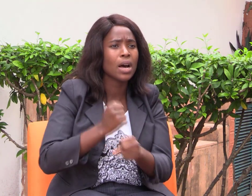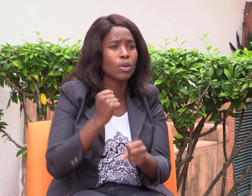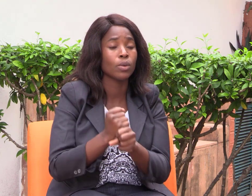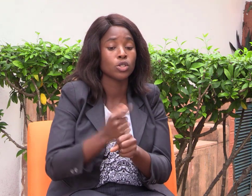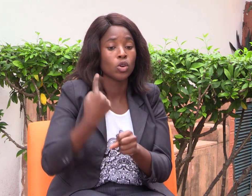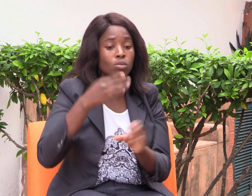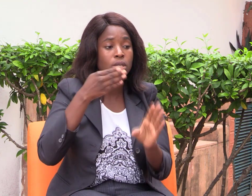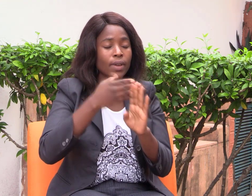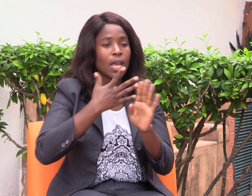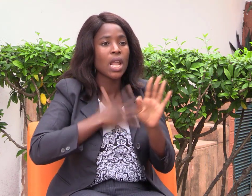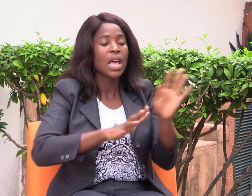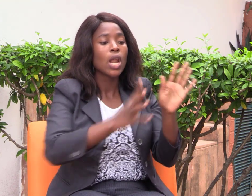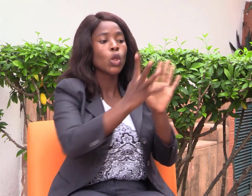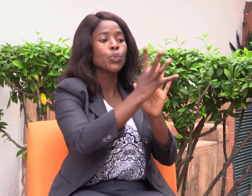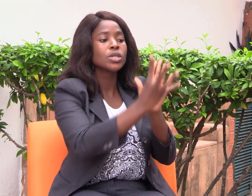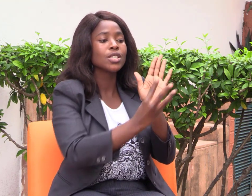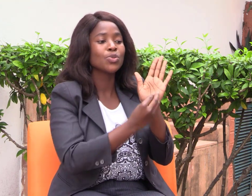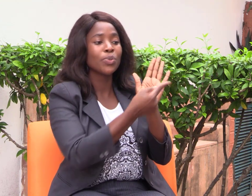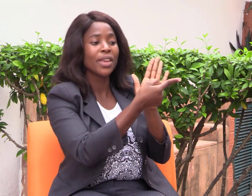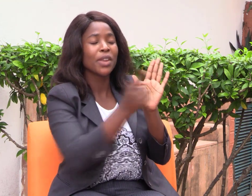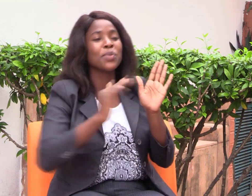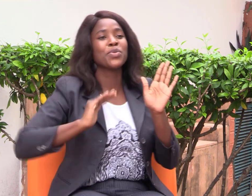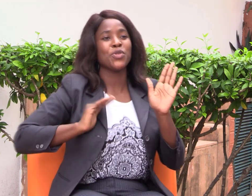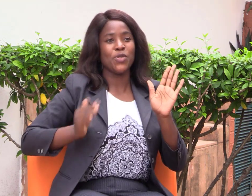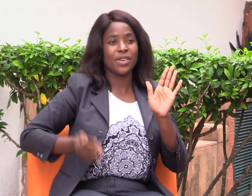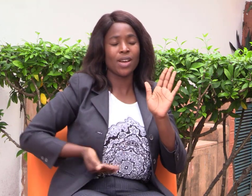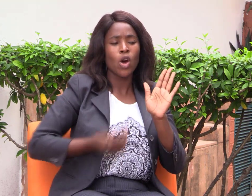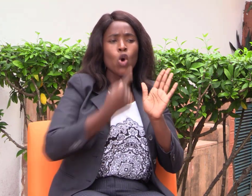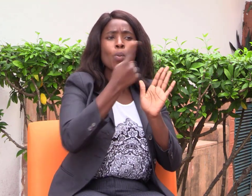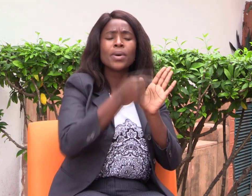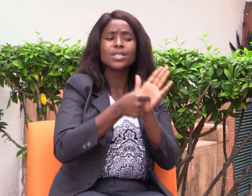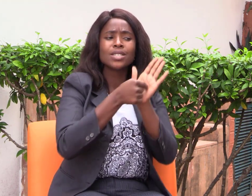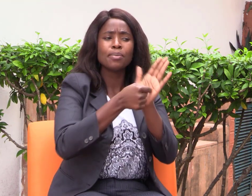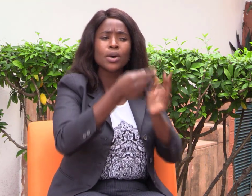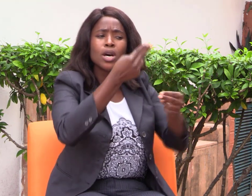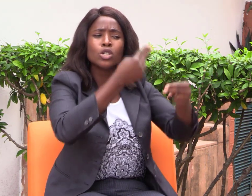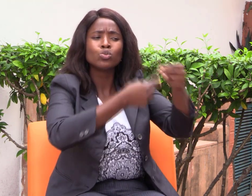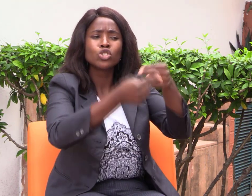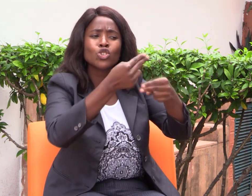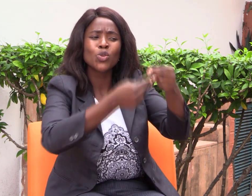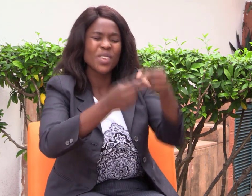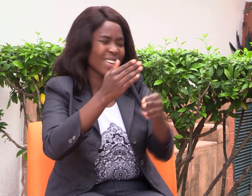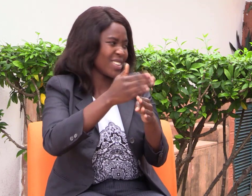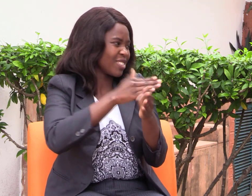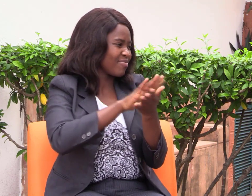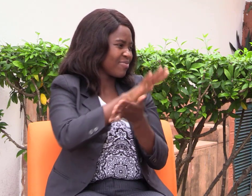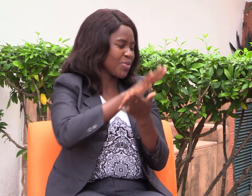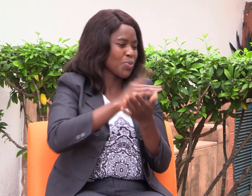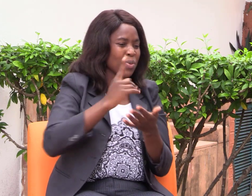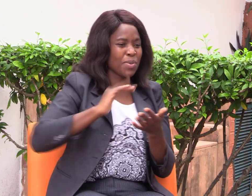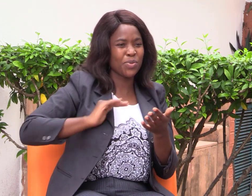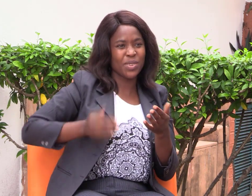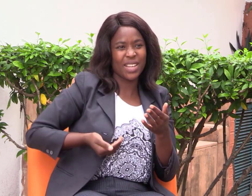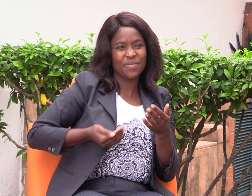estar lá a fazer a costura, que é para conseguir ter o seu autossustento, trazer resultados positivos. Temos aqui várias